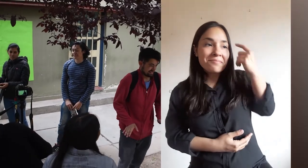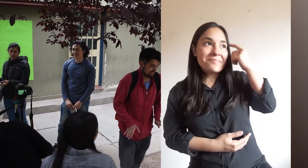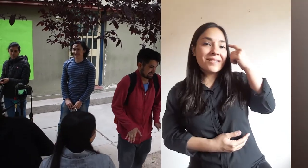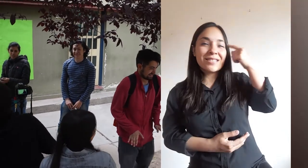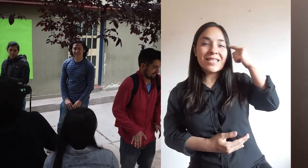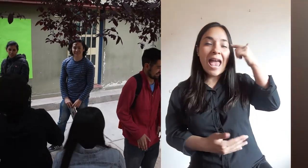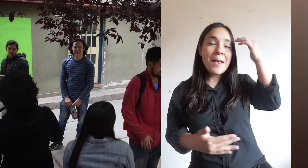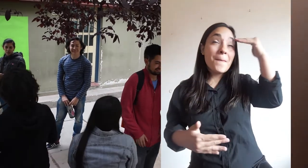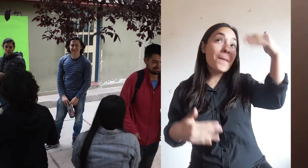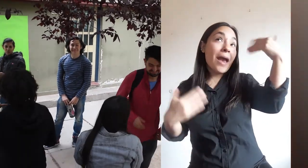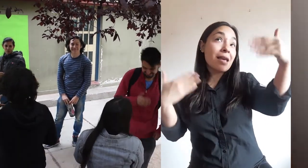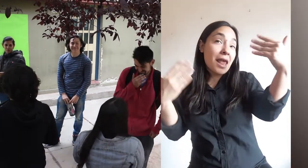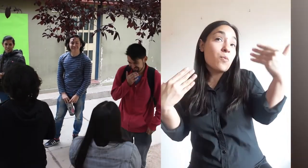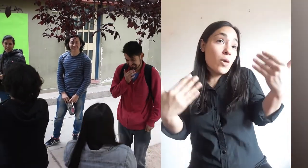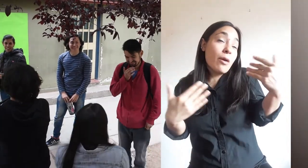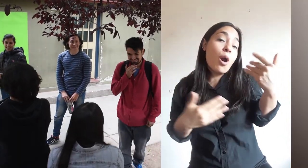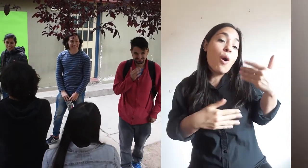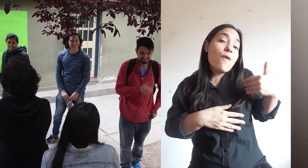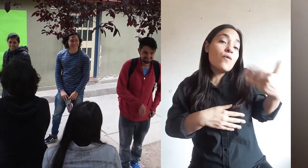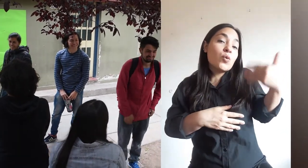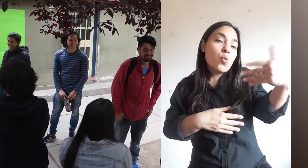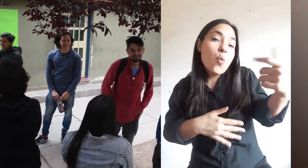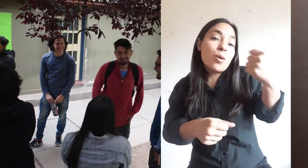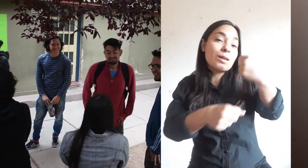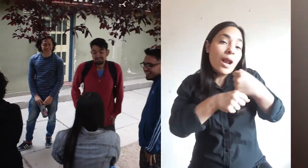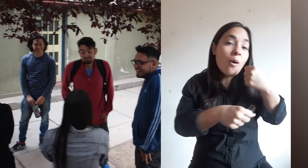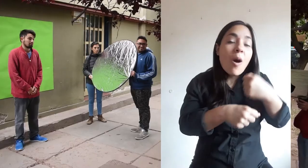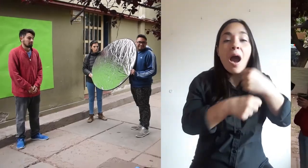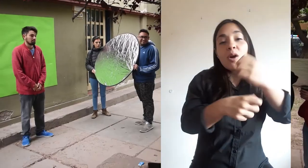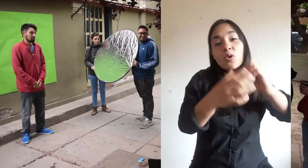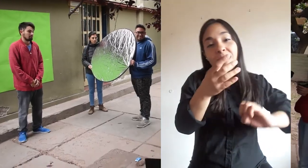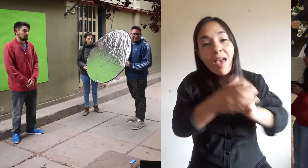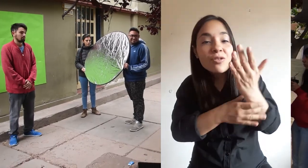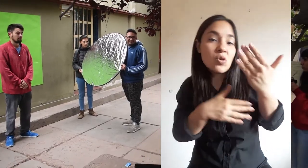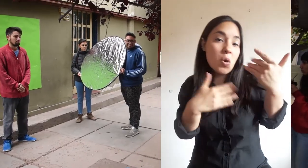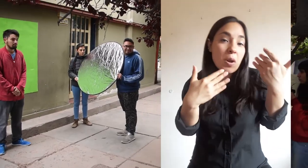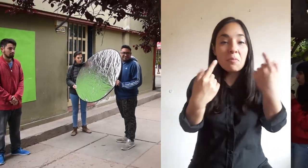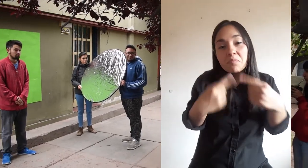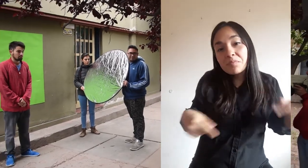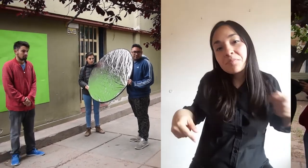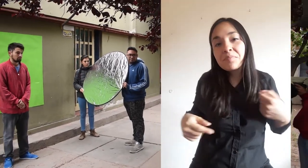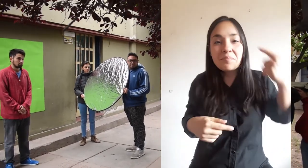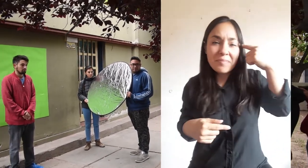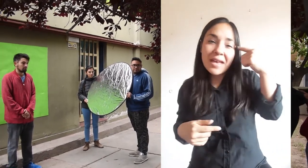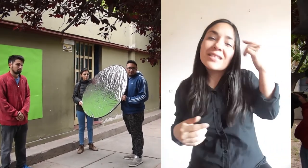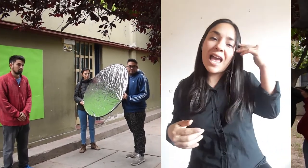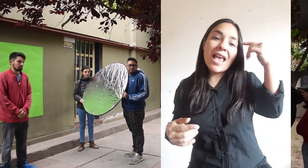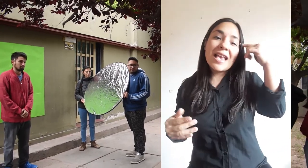Horizontes imaginarios de futuros laborales, de futuras creaciones y